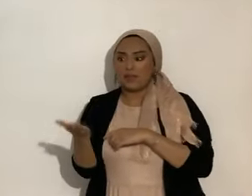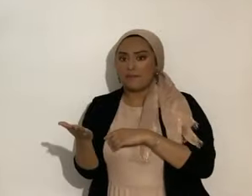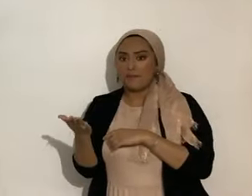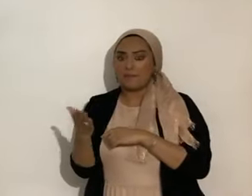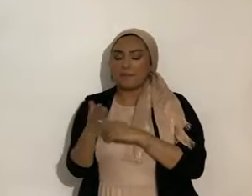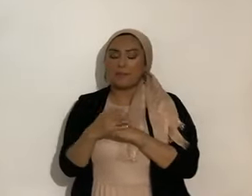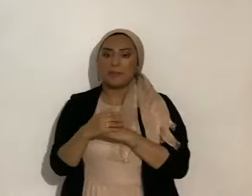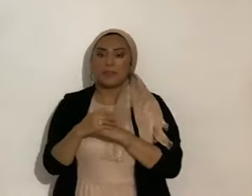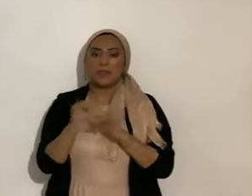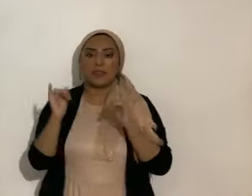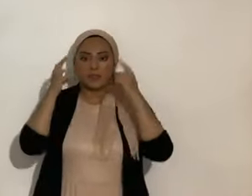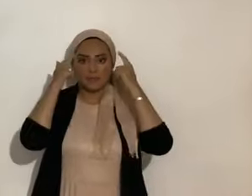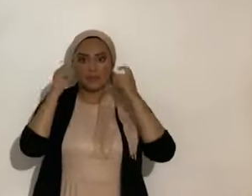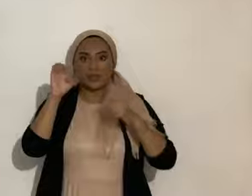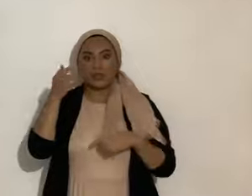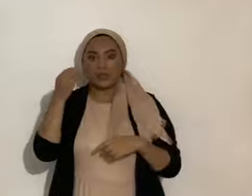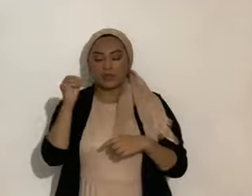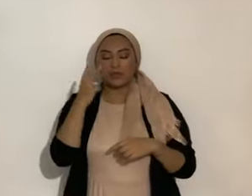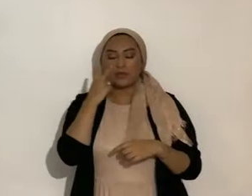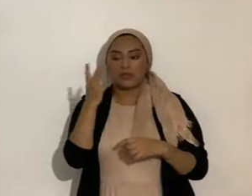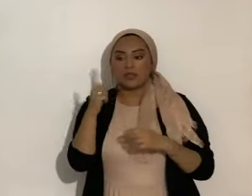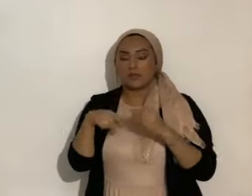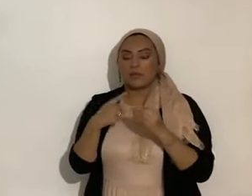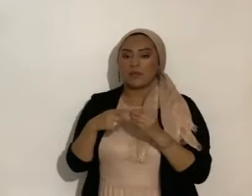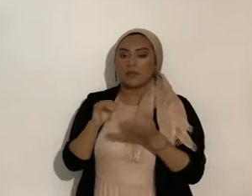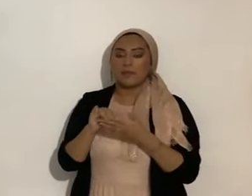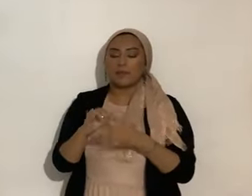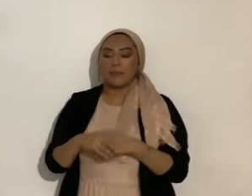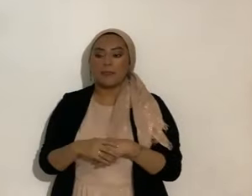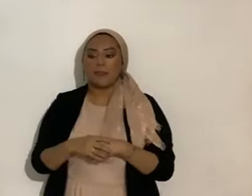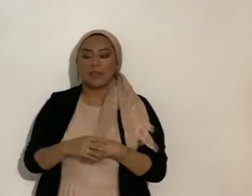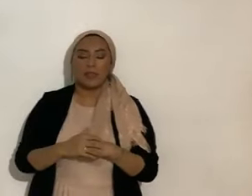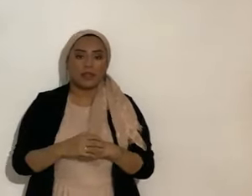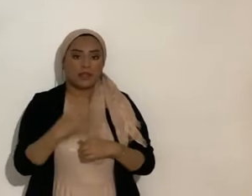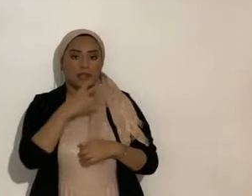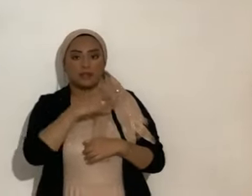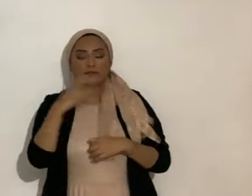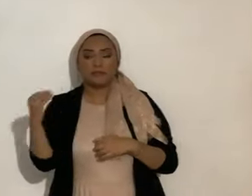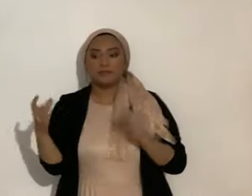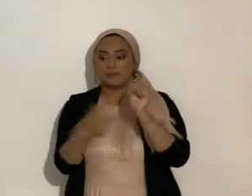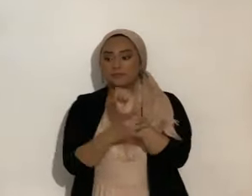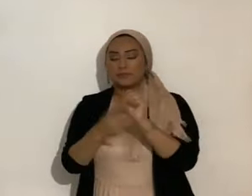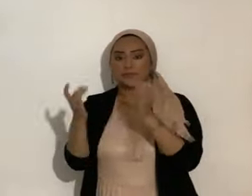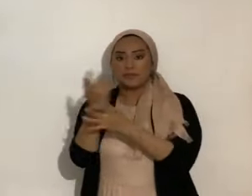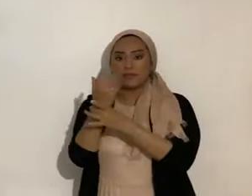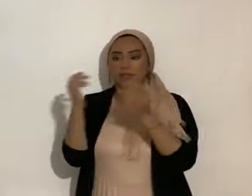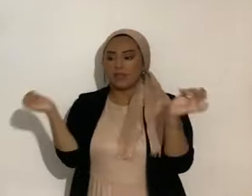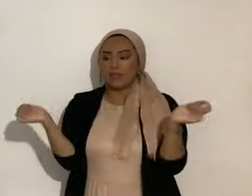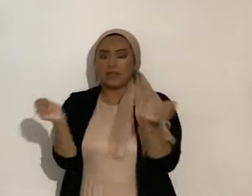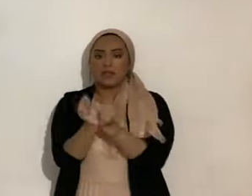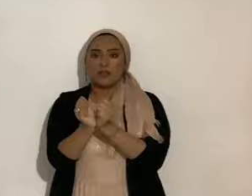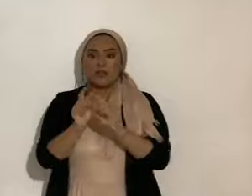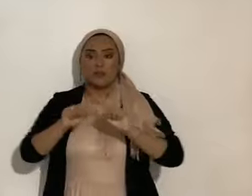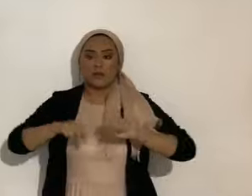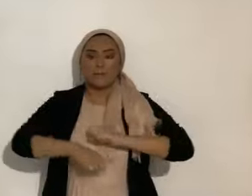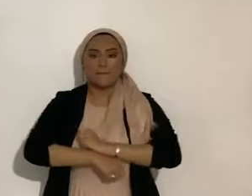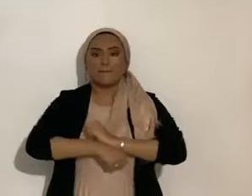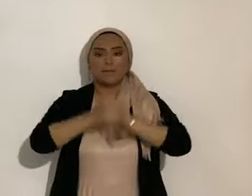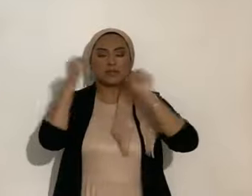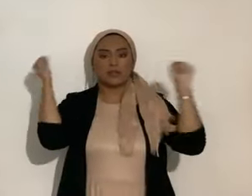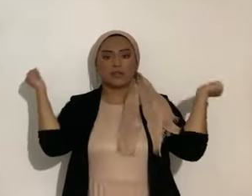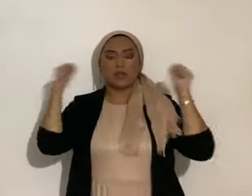así se apodera el orgullo, el ego, vamos a ver eso ahorita. Y le ataban con cadenas y grillos, pero rompiendo las cadenas